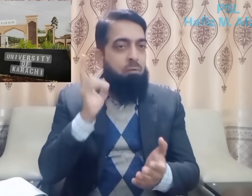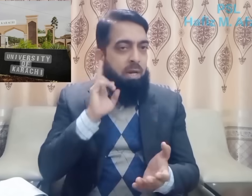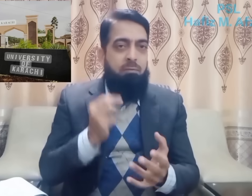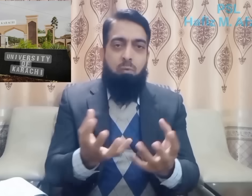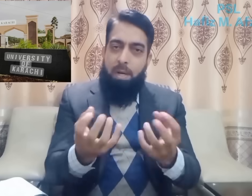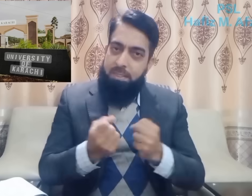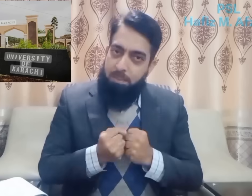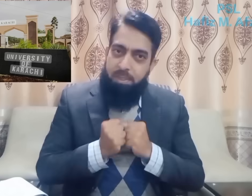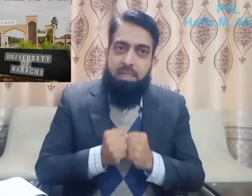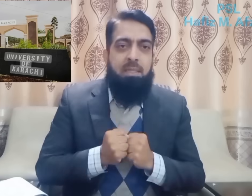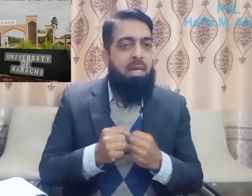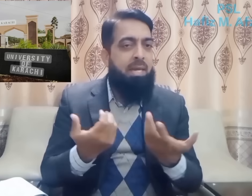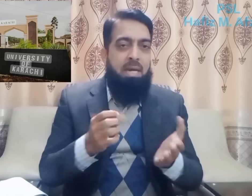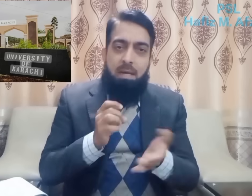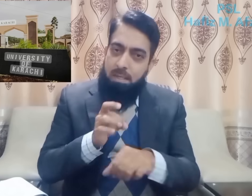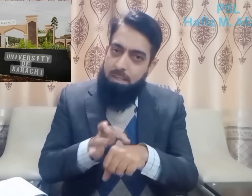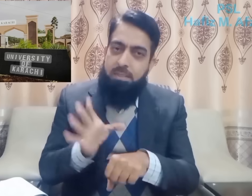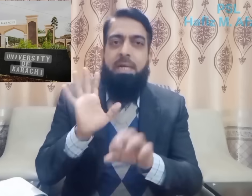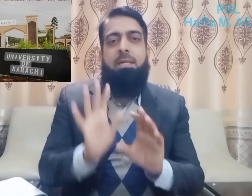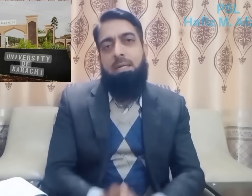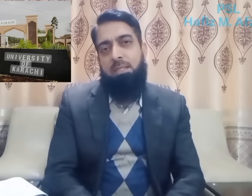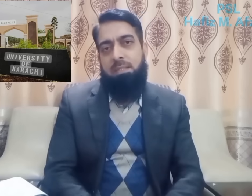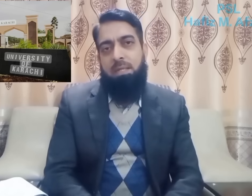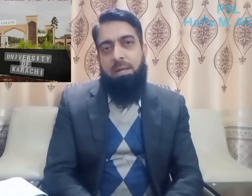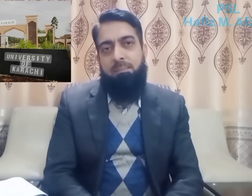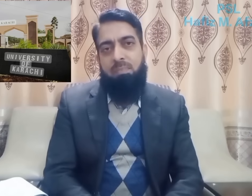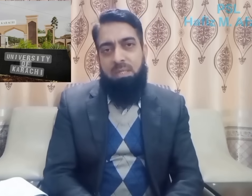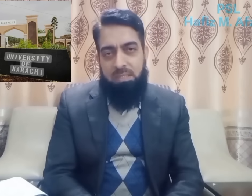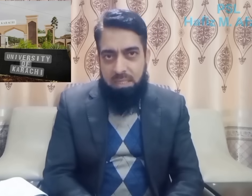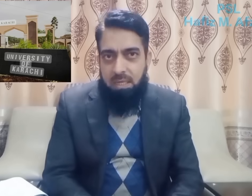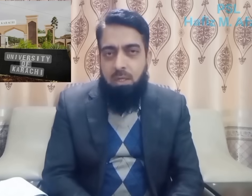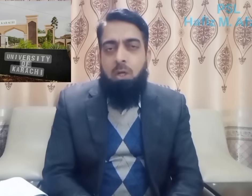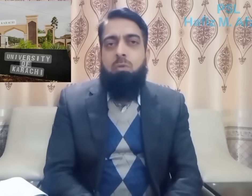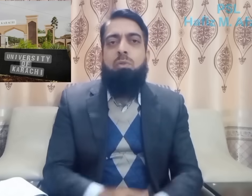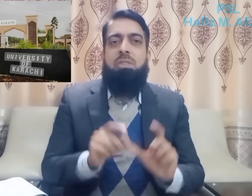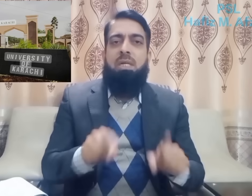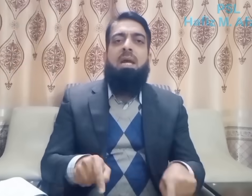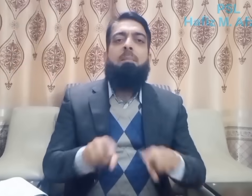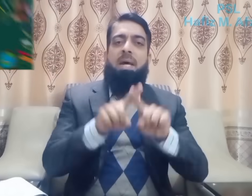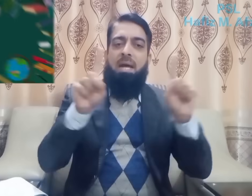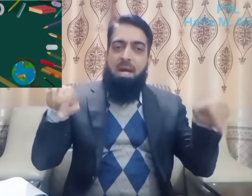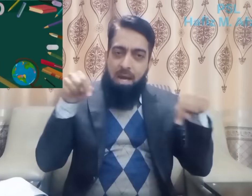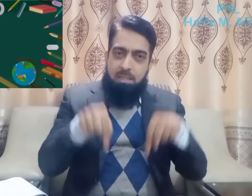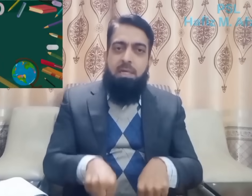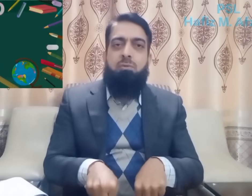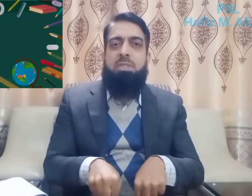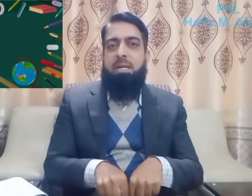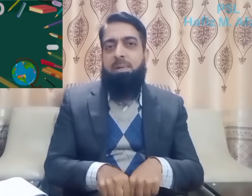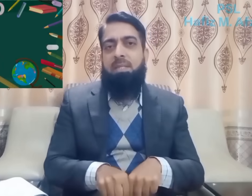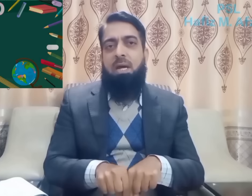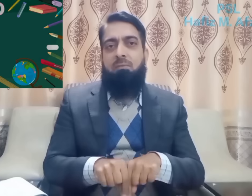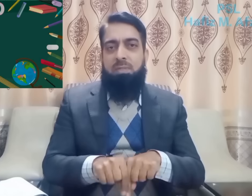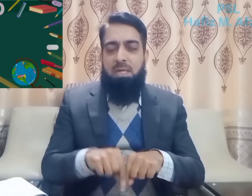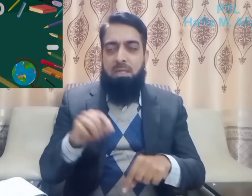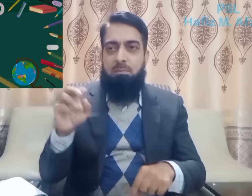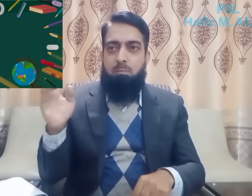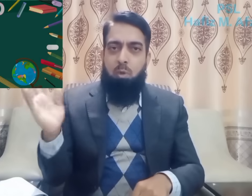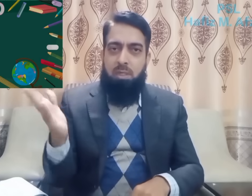वो डेफ को एक्सेप्ट करती है या रिजेक्ट कर देती है। ठीक है, तो ये हमारा आज का जो सेगमेंट था, ये